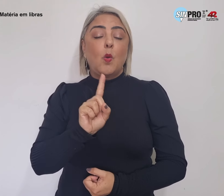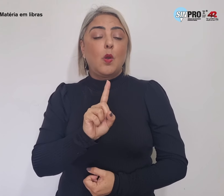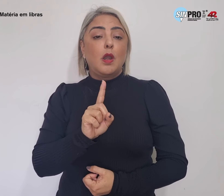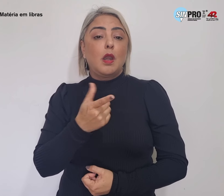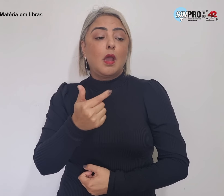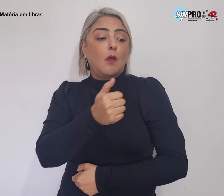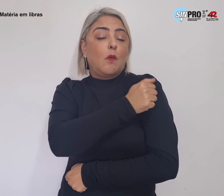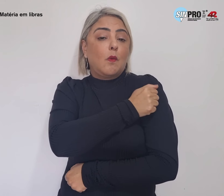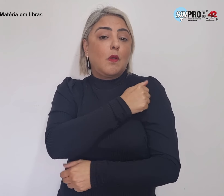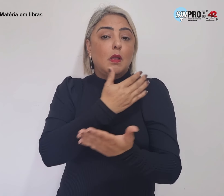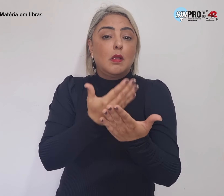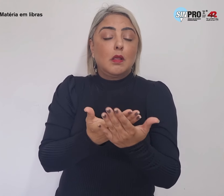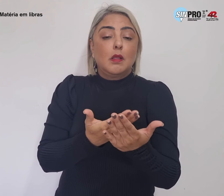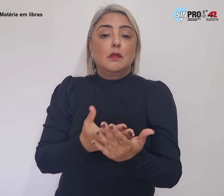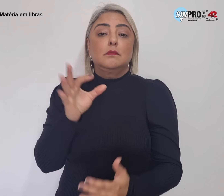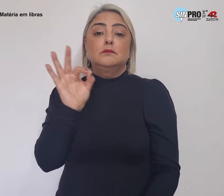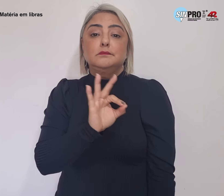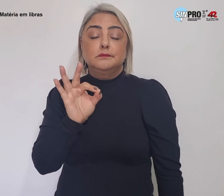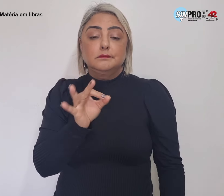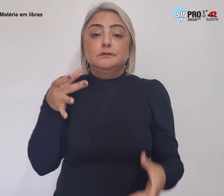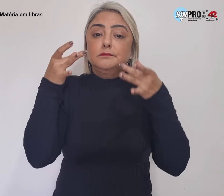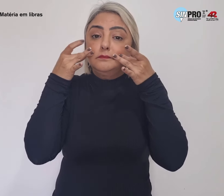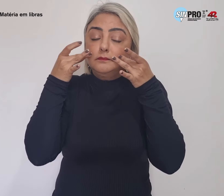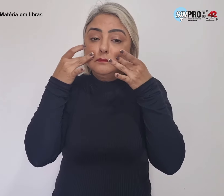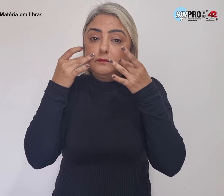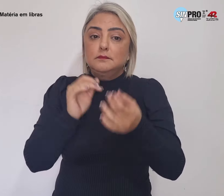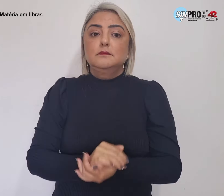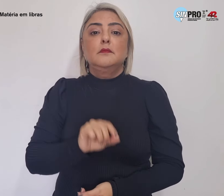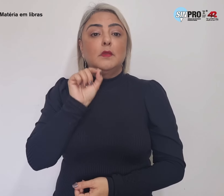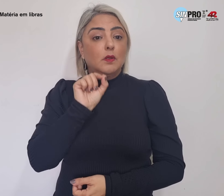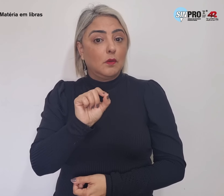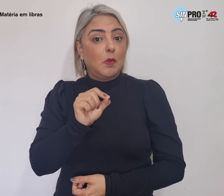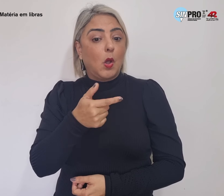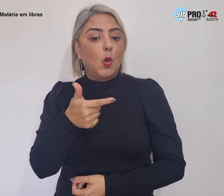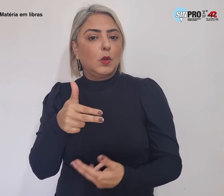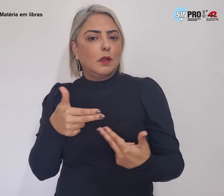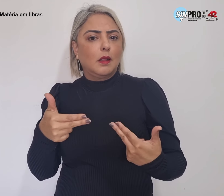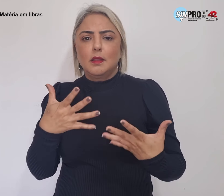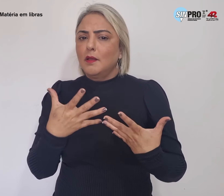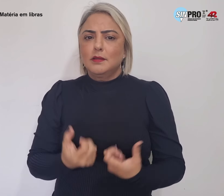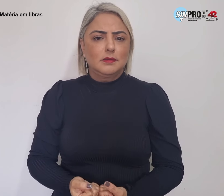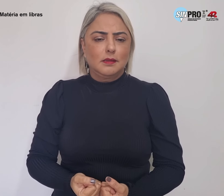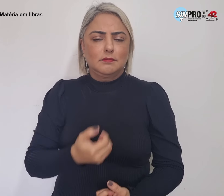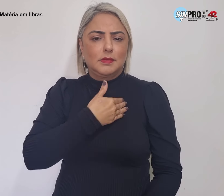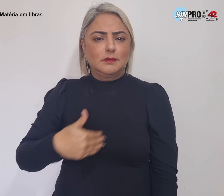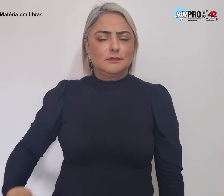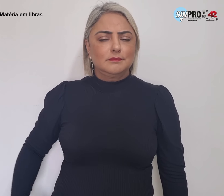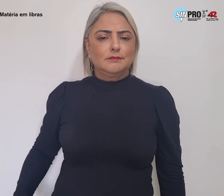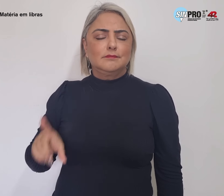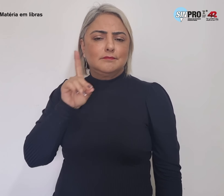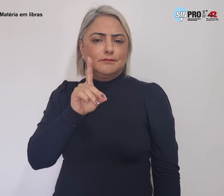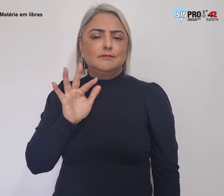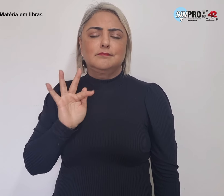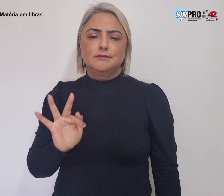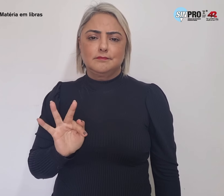presenciais. Questão não acatada pelo governo do Distrito Federal. O governo